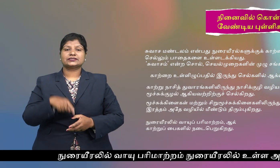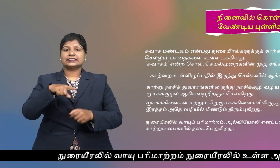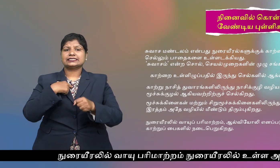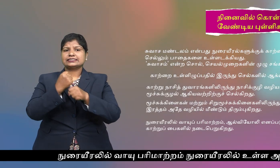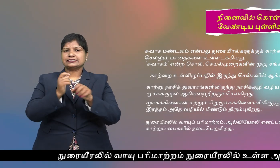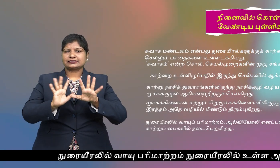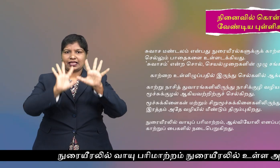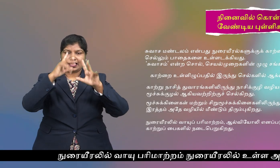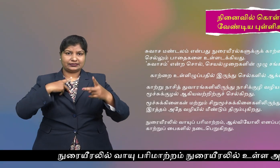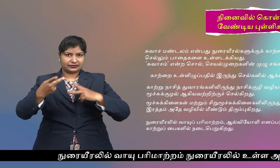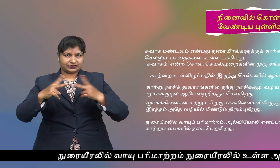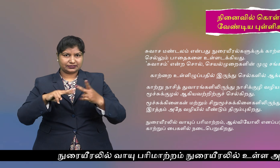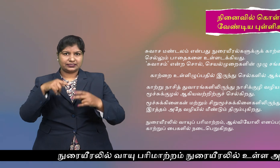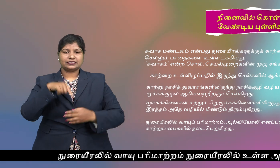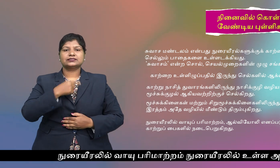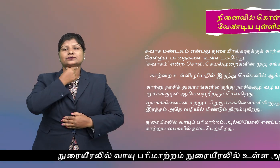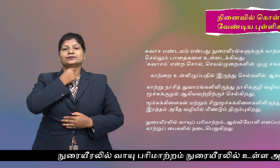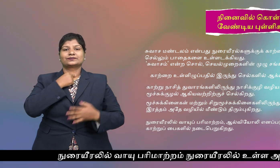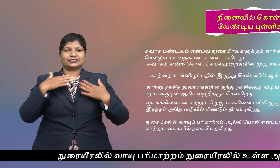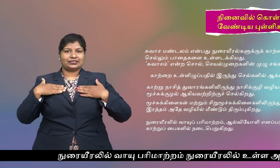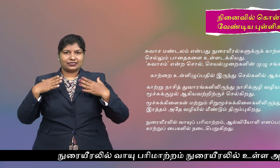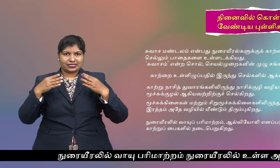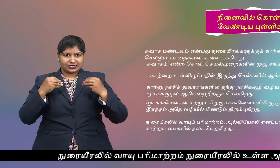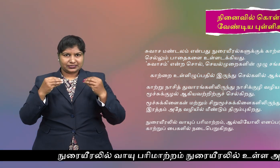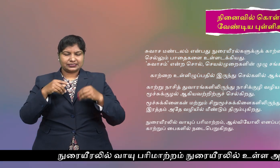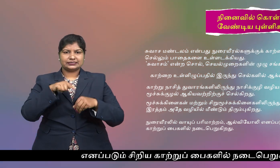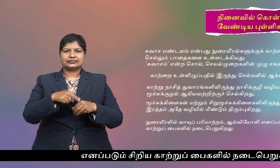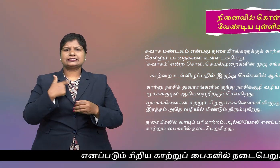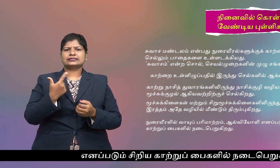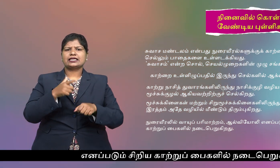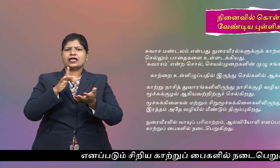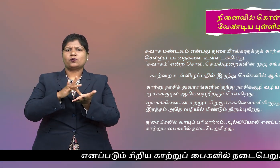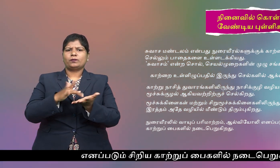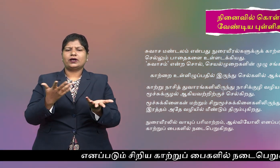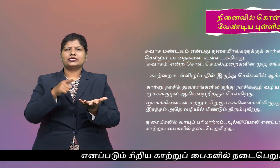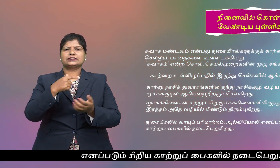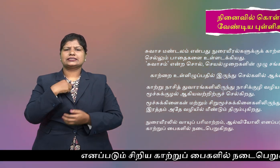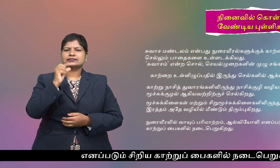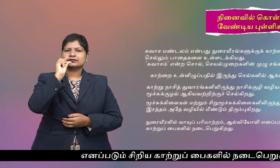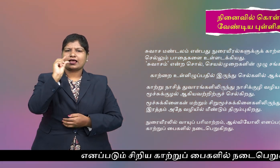நுரையீரலில் வாயு பரிமாற்றம் நுரையீரலில் உள்ள அல்வியோலி எனப்படும் சிறிய காற்று பைகளில்